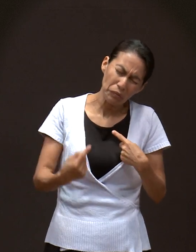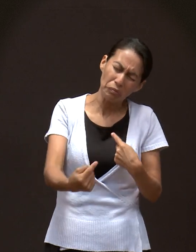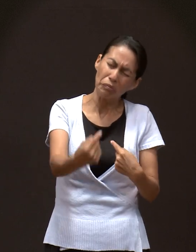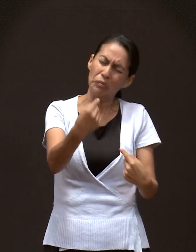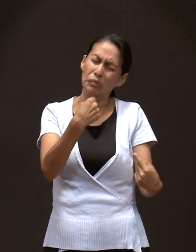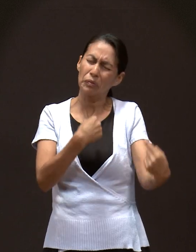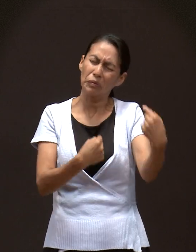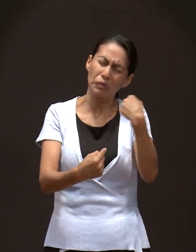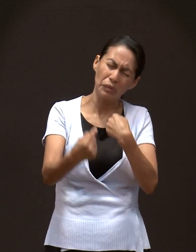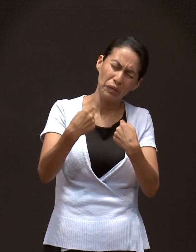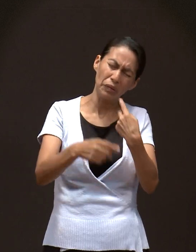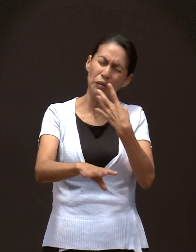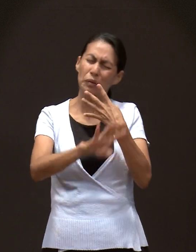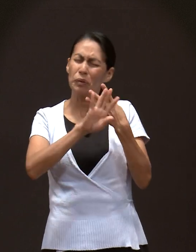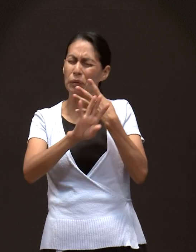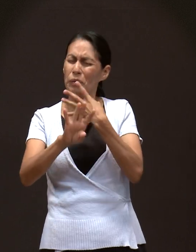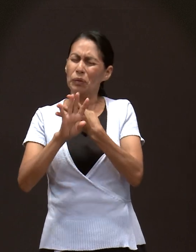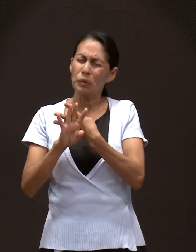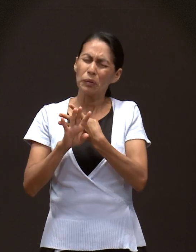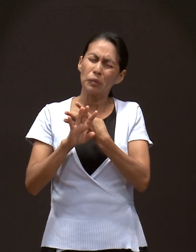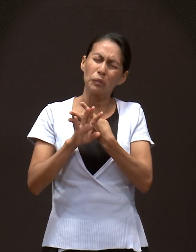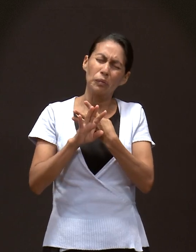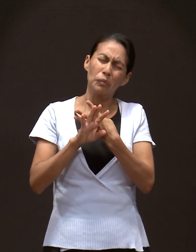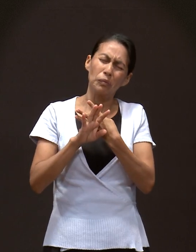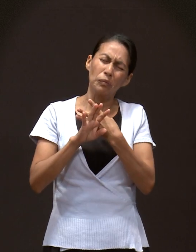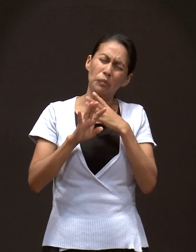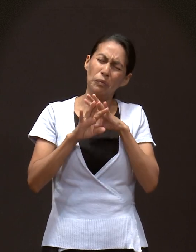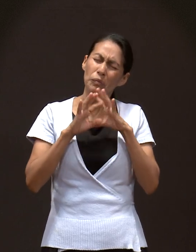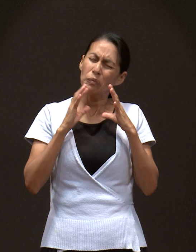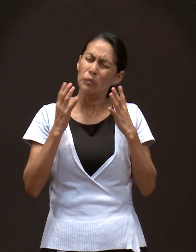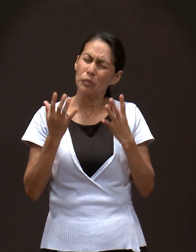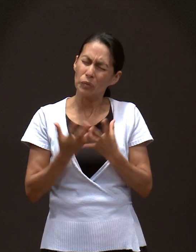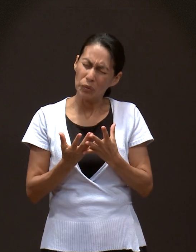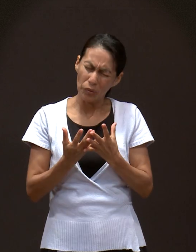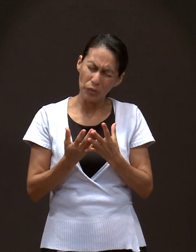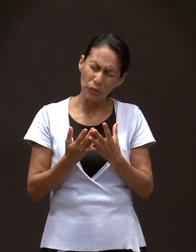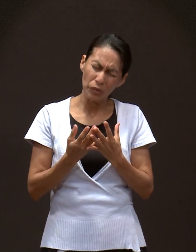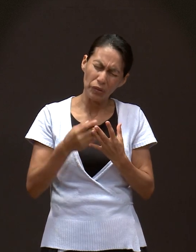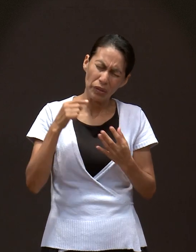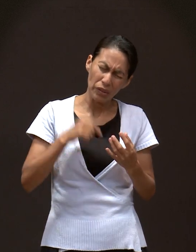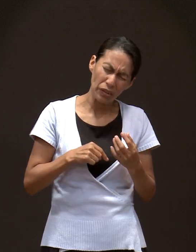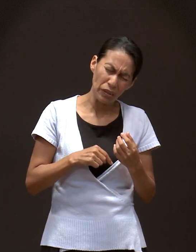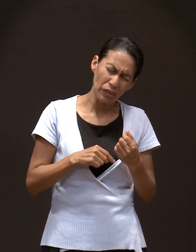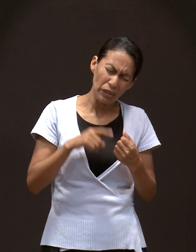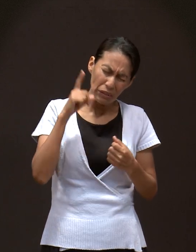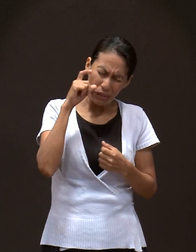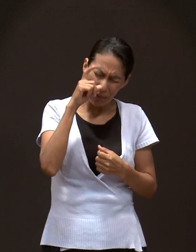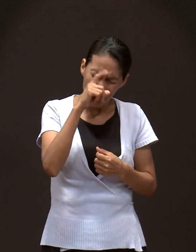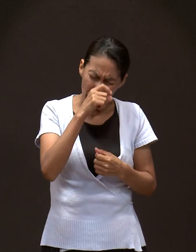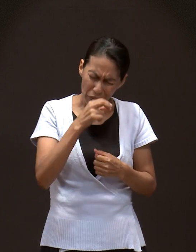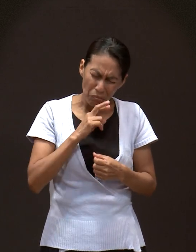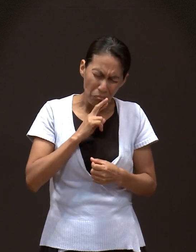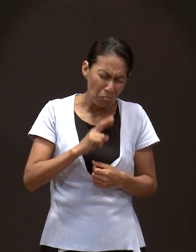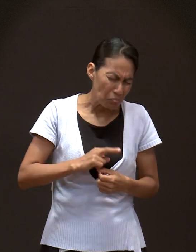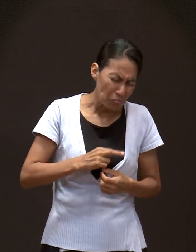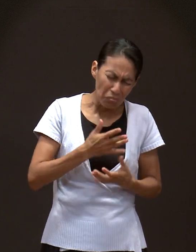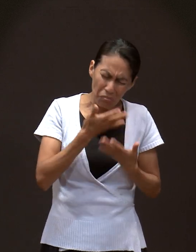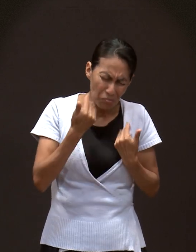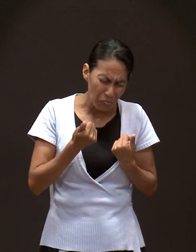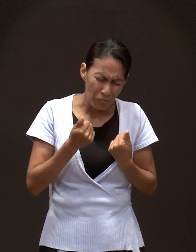esté, aunque la guerra esté, aunque vivamos en un mundo en el que quizá no encontramos solución,